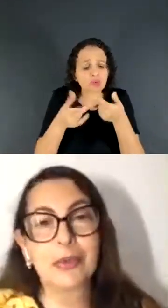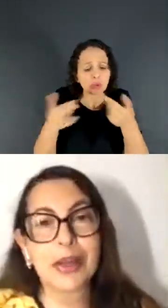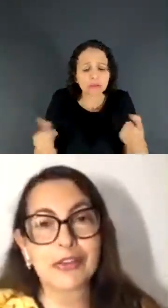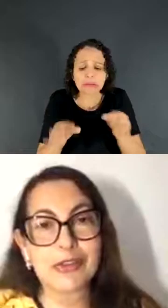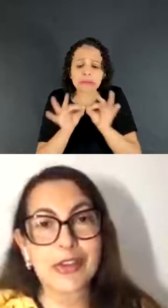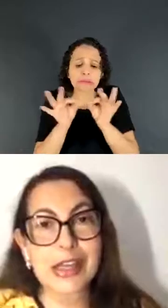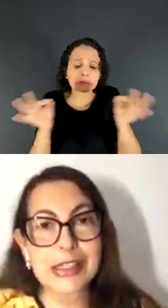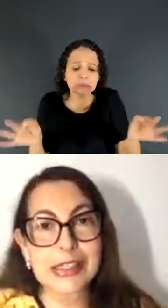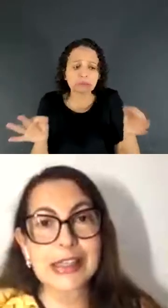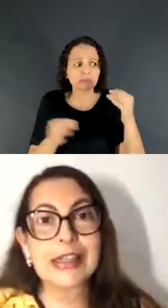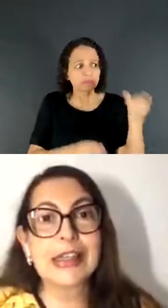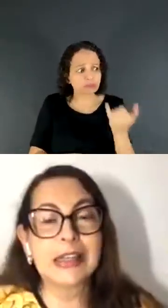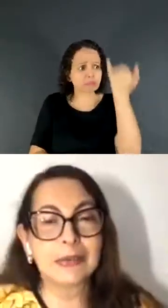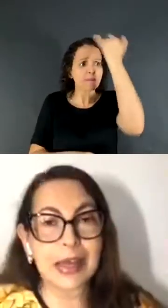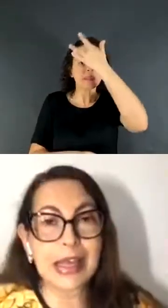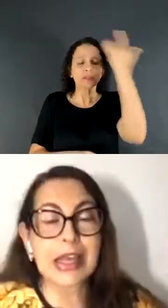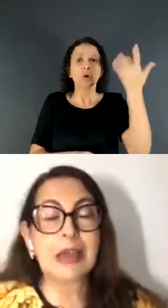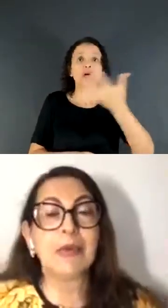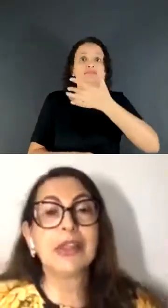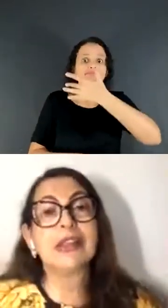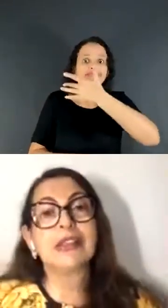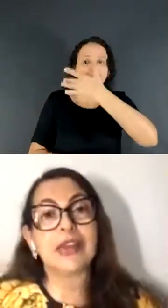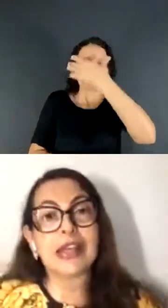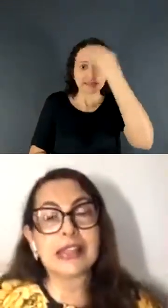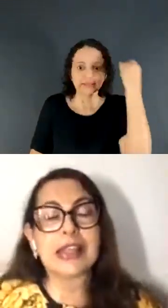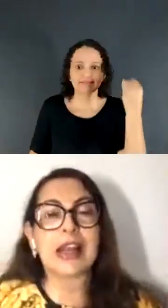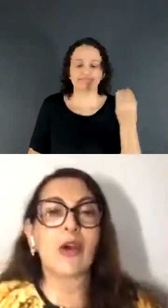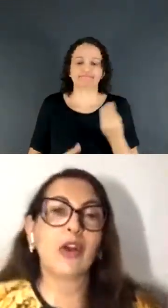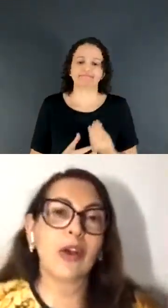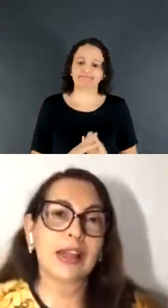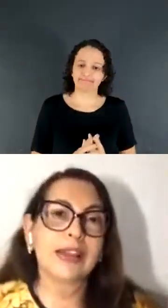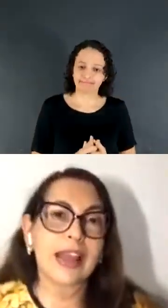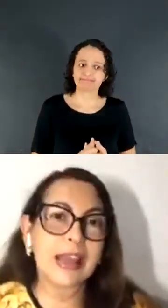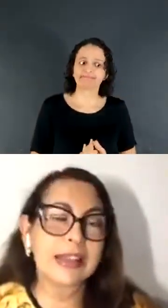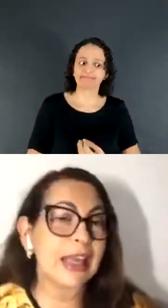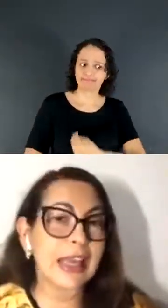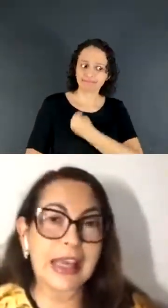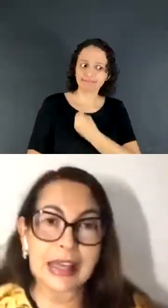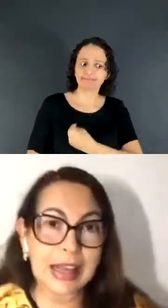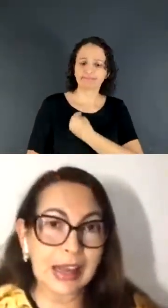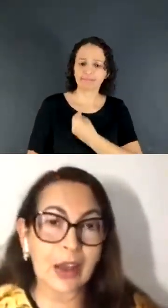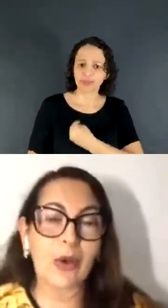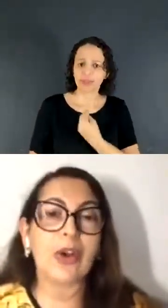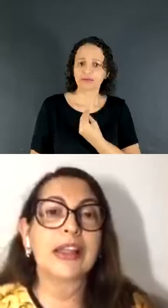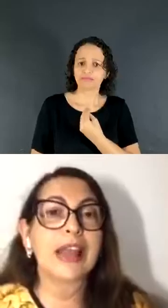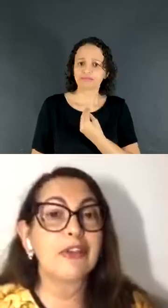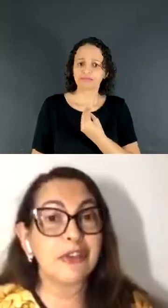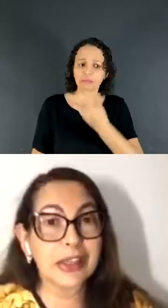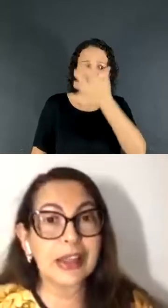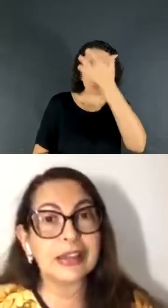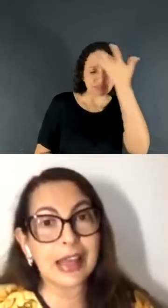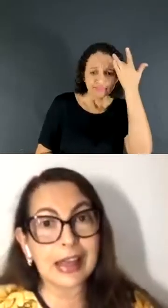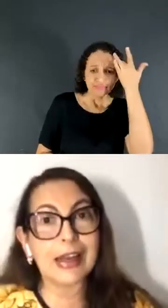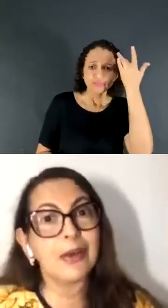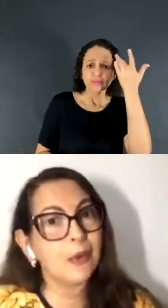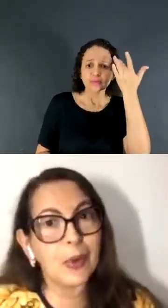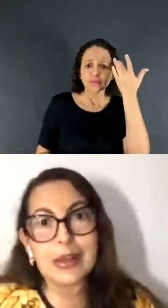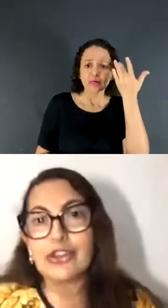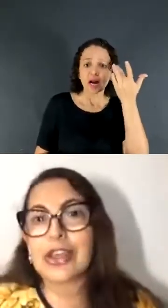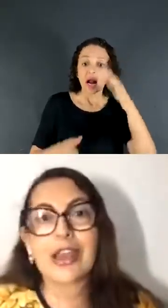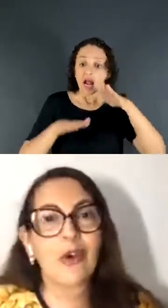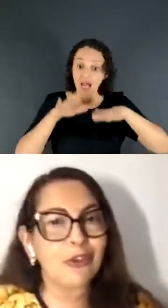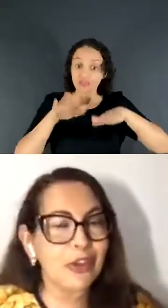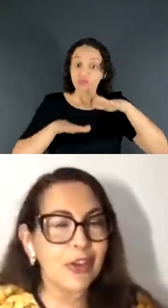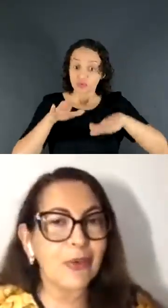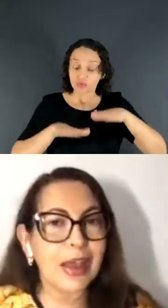para a sobrevivência, né? E muitas vezes ela coloca até, sem querer, ela coloca até a vida dela ou